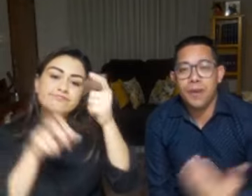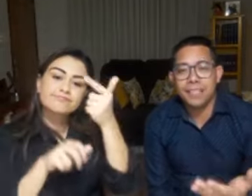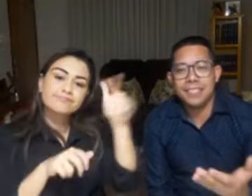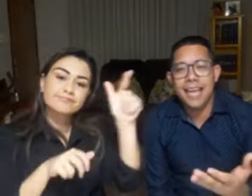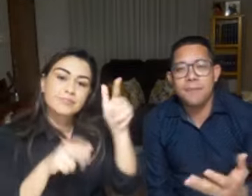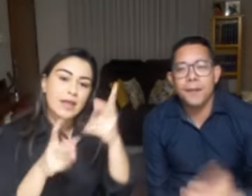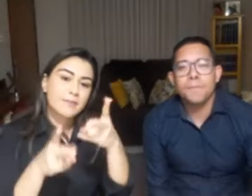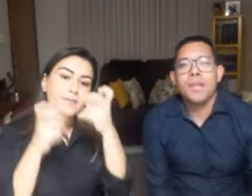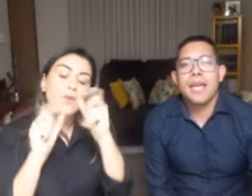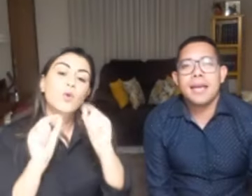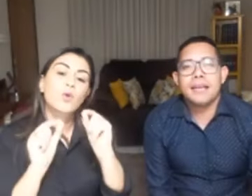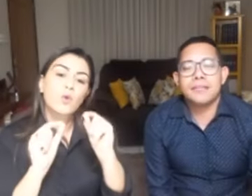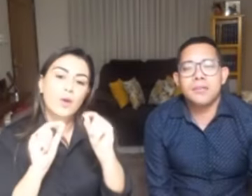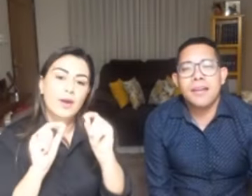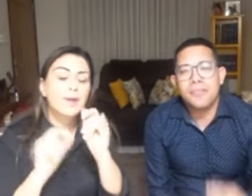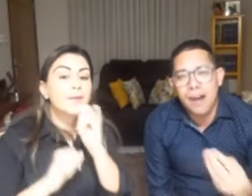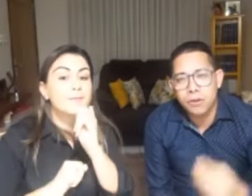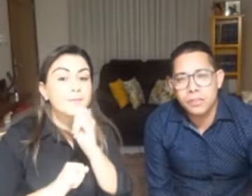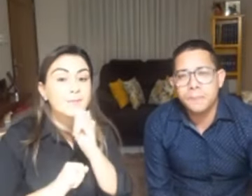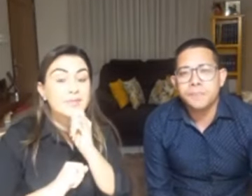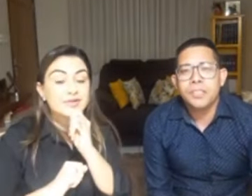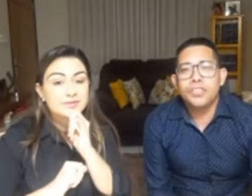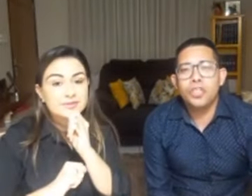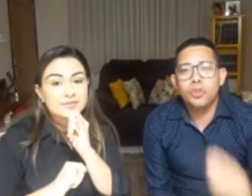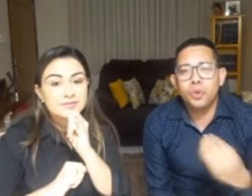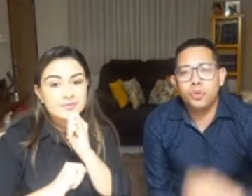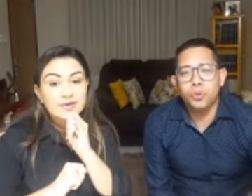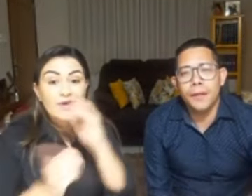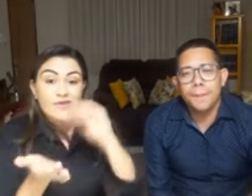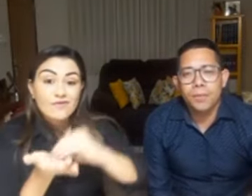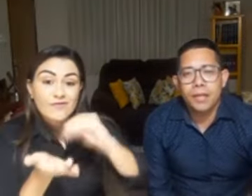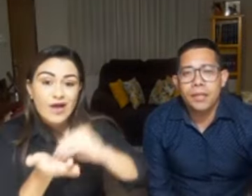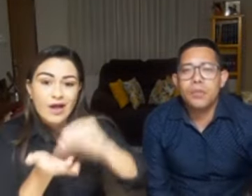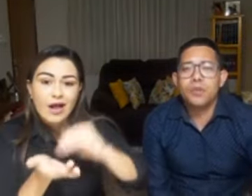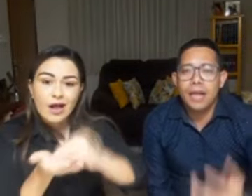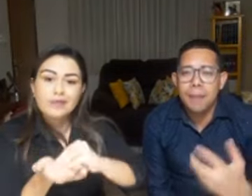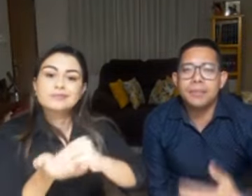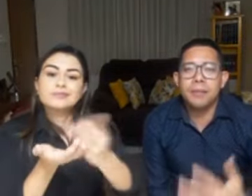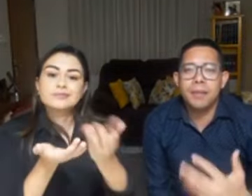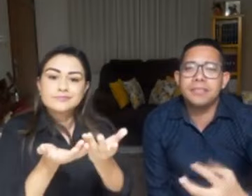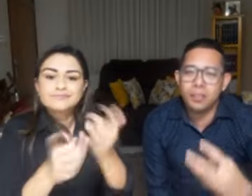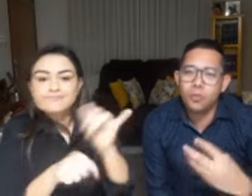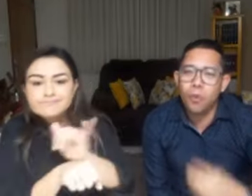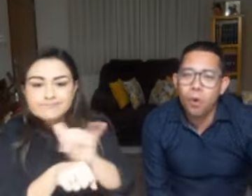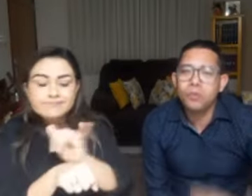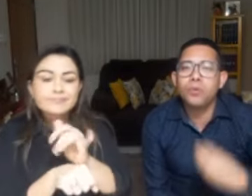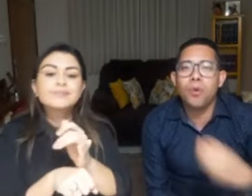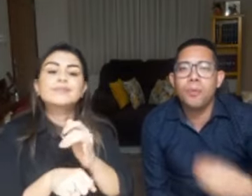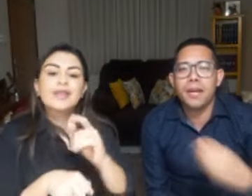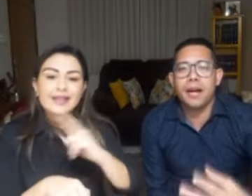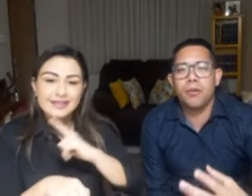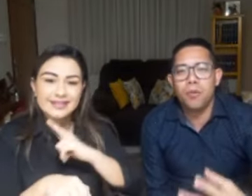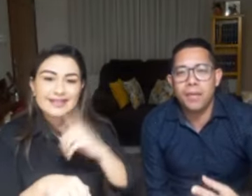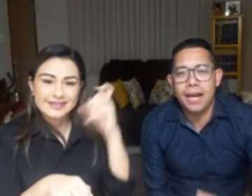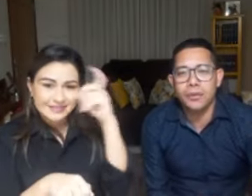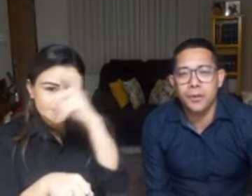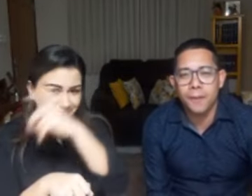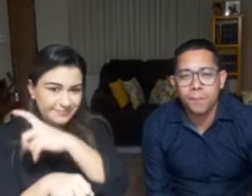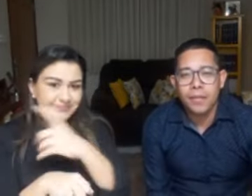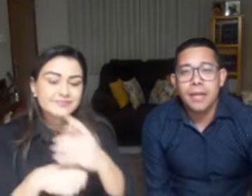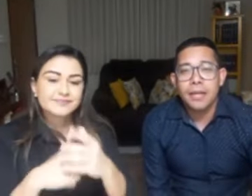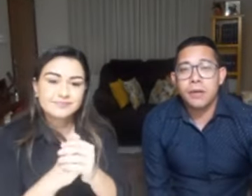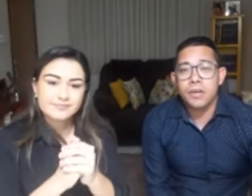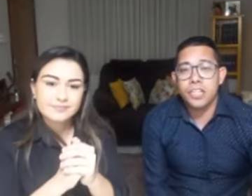gente percebe é a questão da falta de estrutura. Então, isso acaba também sendo um outro